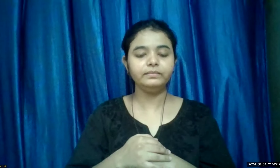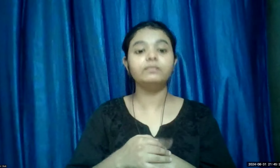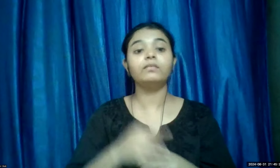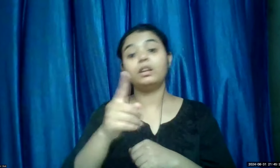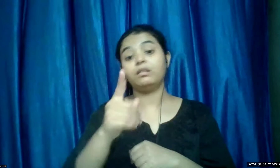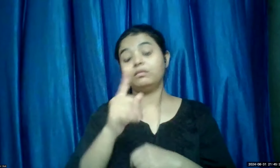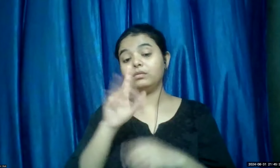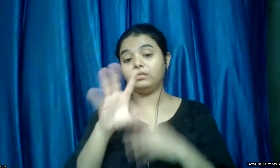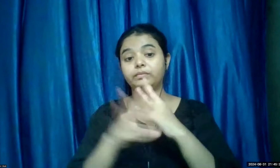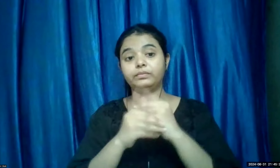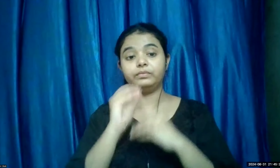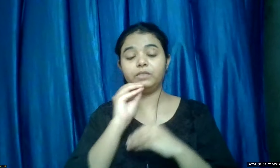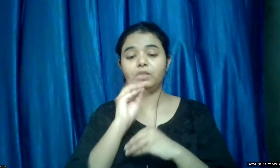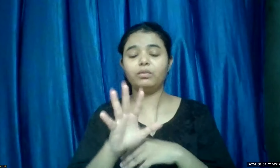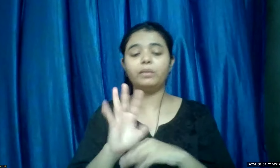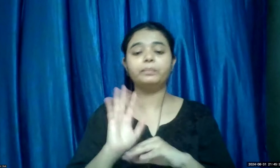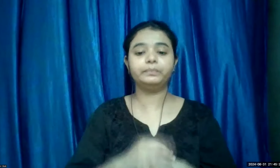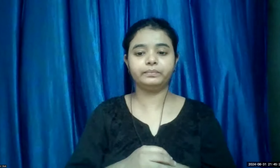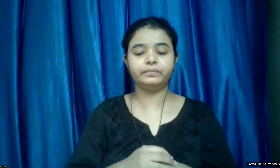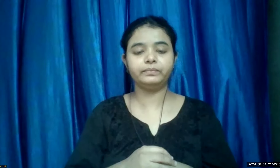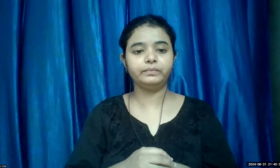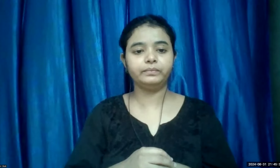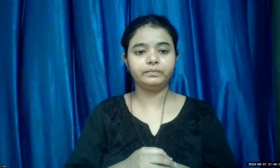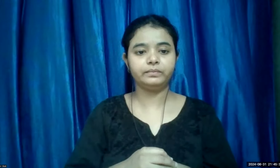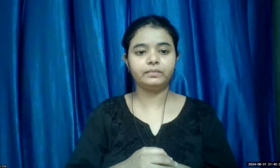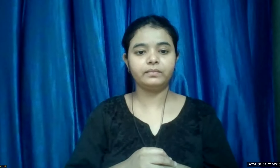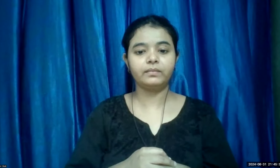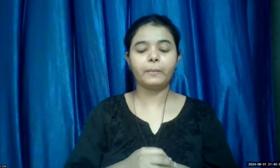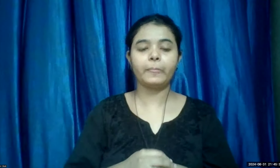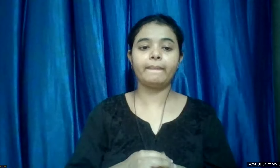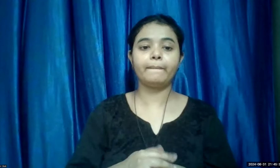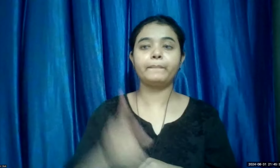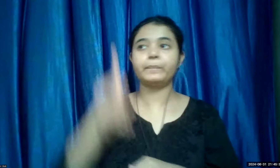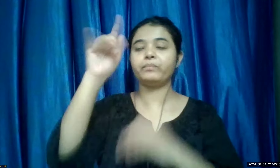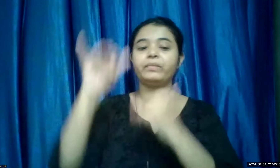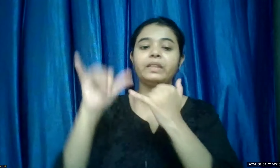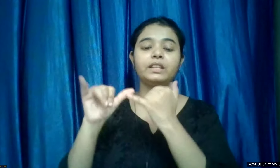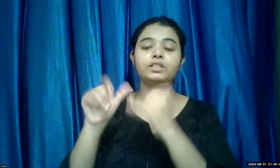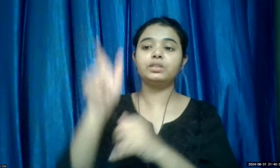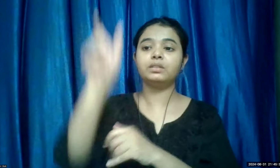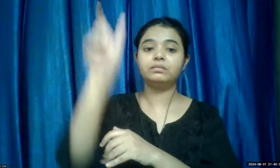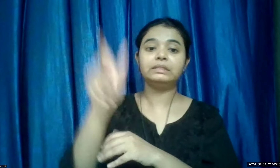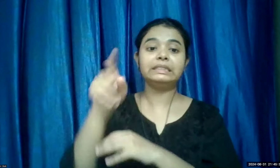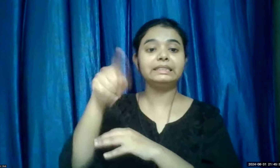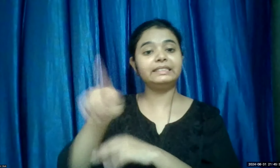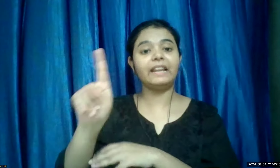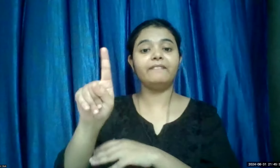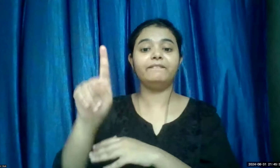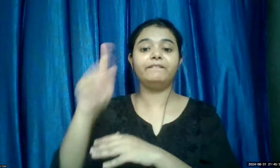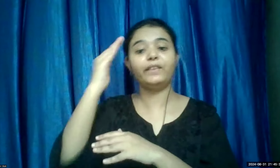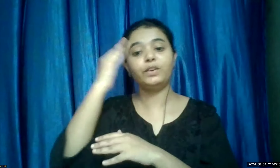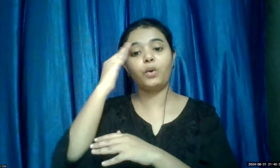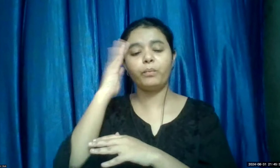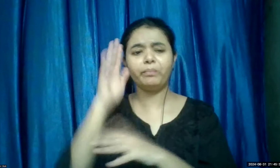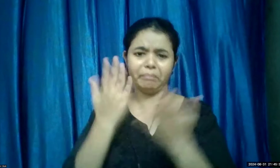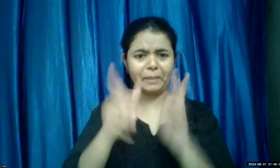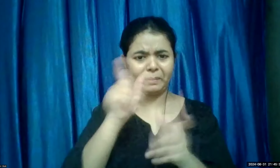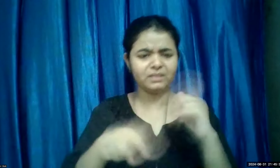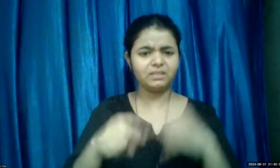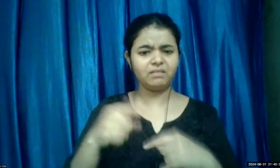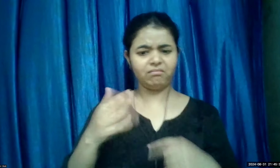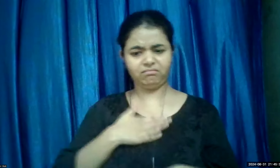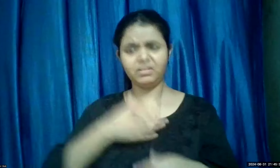अनडाउटेडली निसंदेह केवल एकमात्र आप ही हैं जो अपने आप को जानते हैं। अगर कोई कहे ना कि मैं जानता हूं